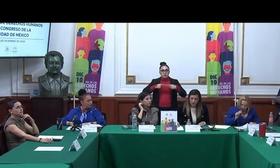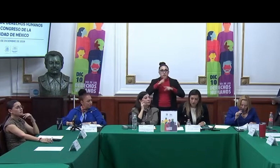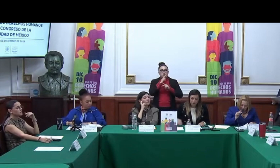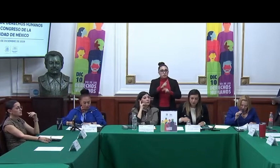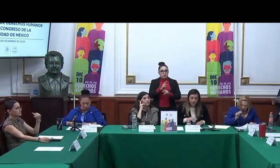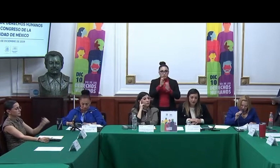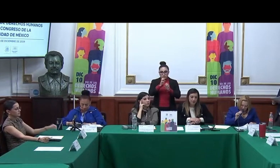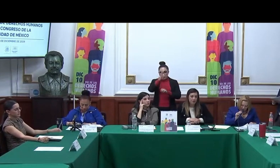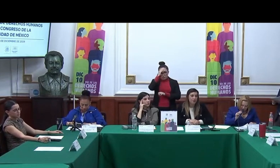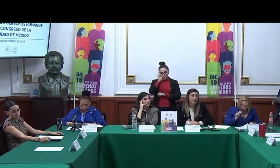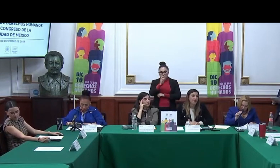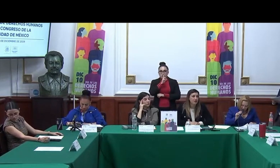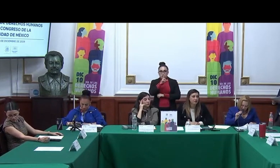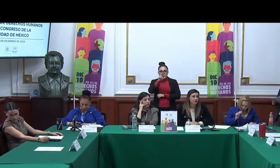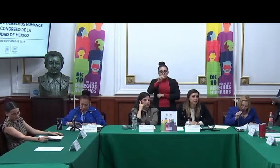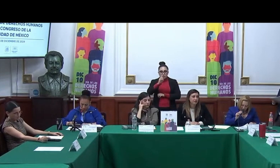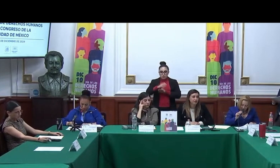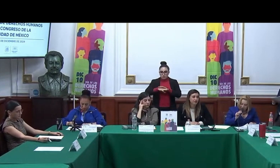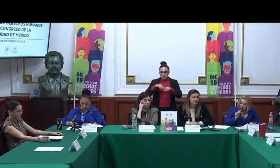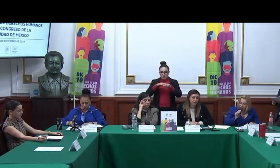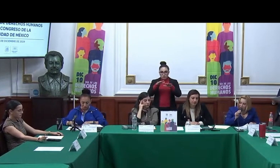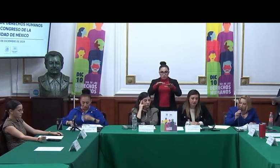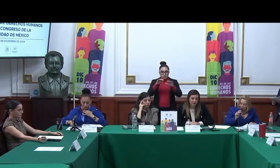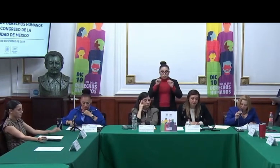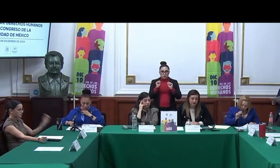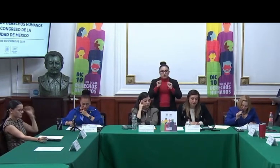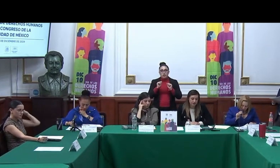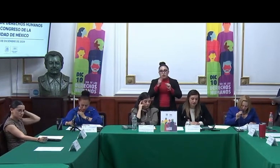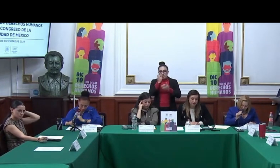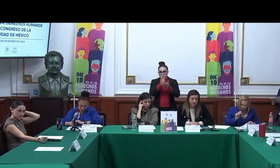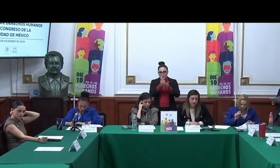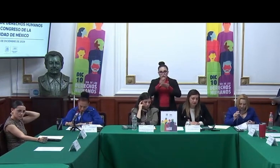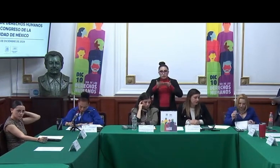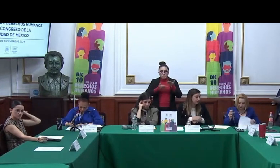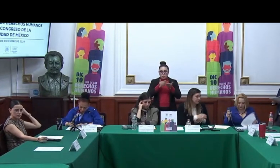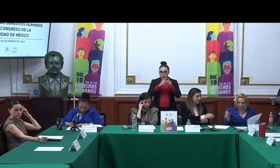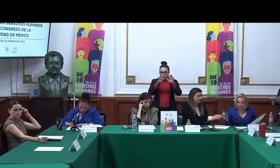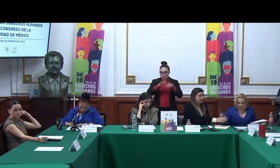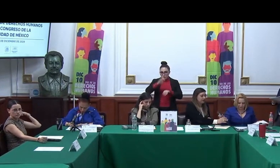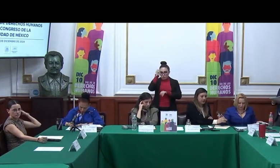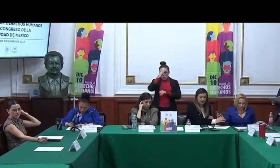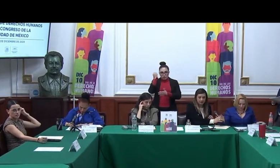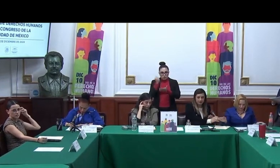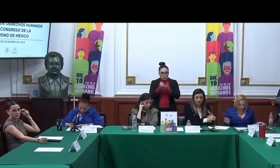0 en contra, 0 abstenciones. Por lo tanto, se aprueba la opinión.